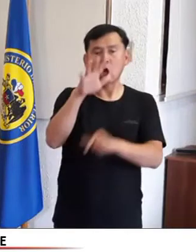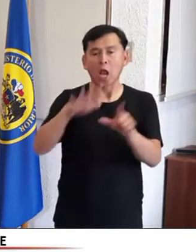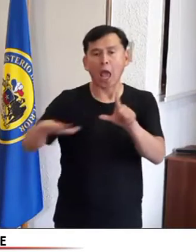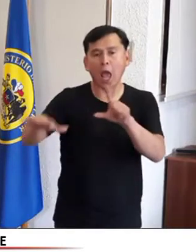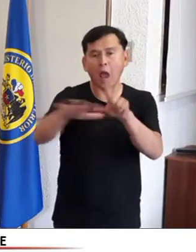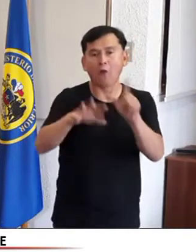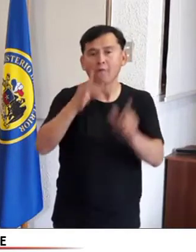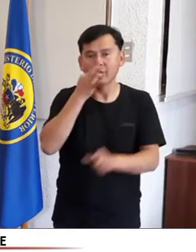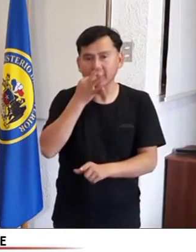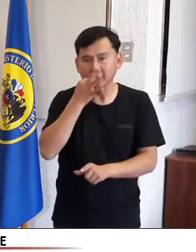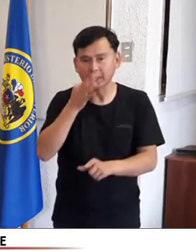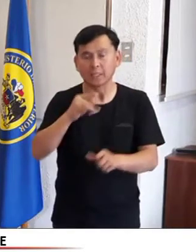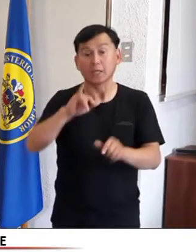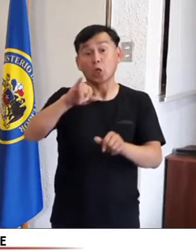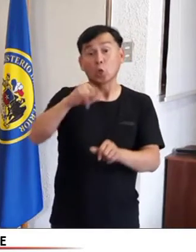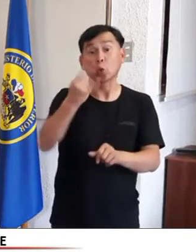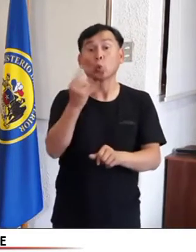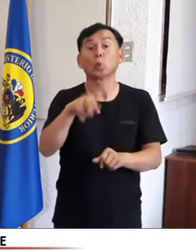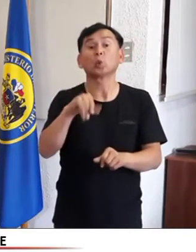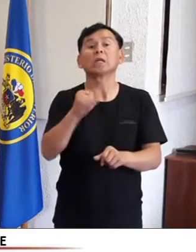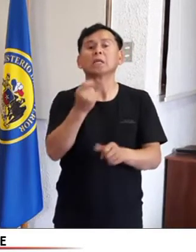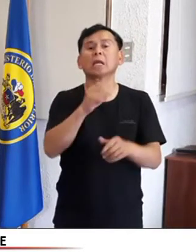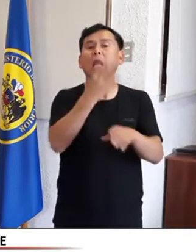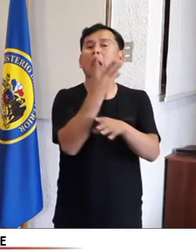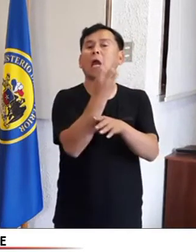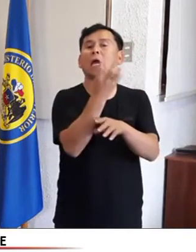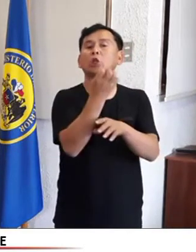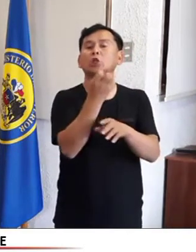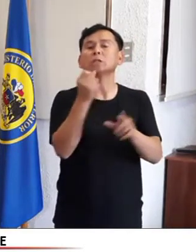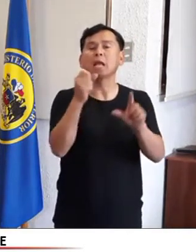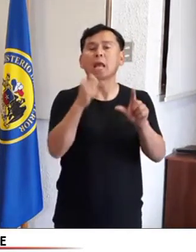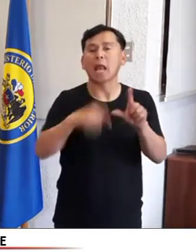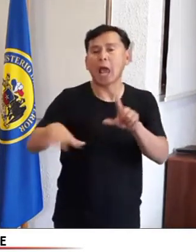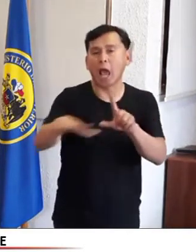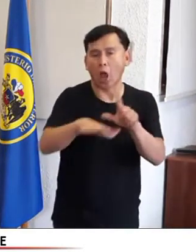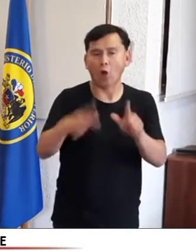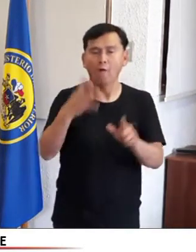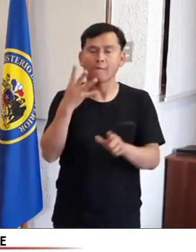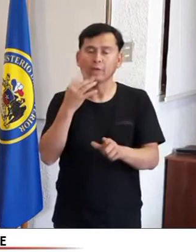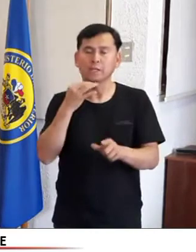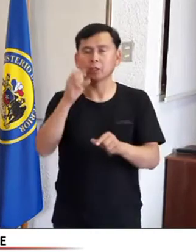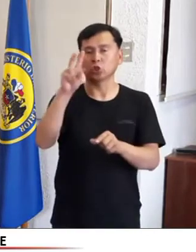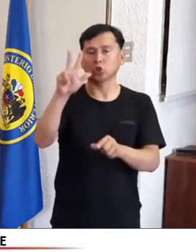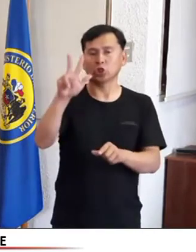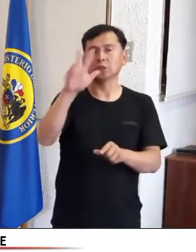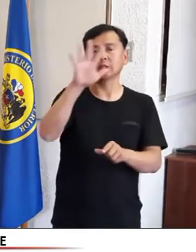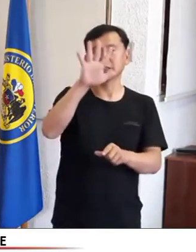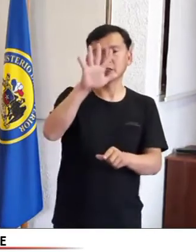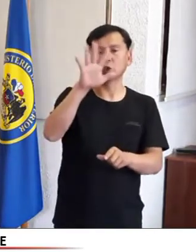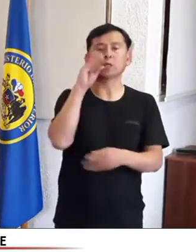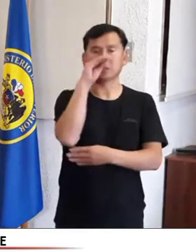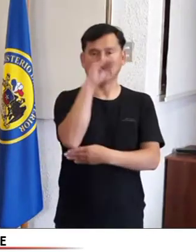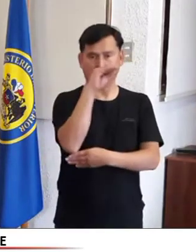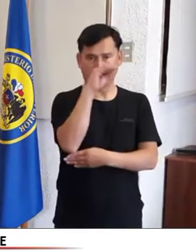Verde, mientras que JUNGI entregó 14 canastas en Lago Verde para su jardín y 85 en Puerto